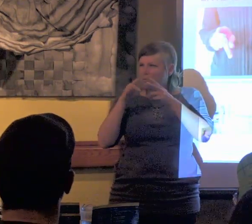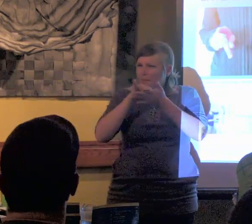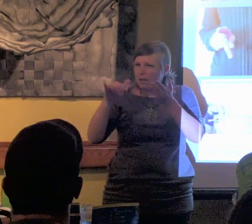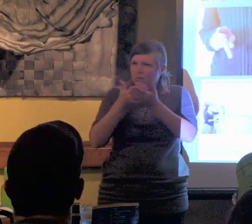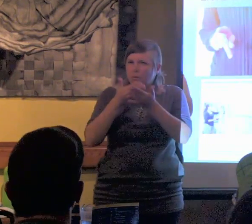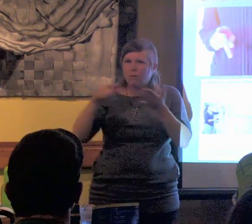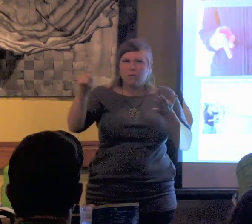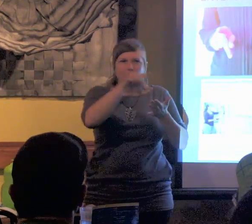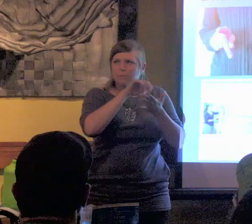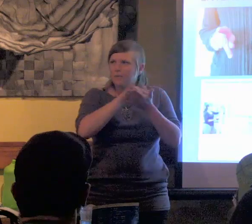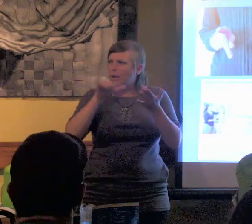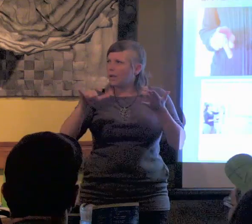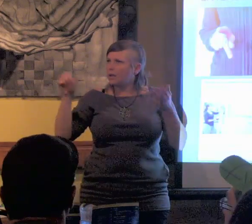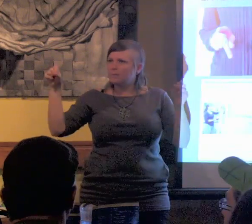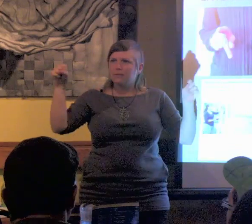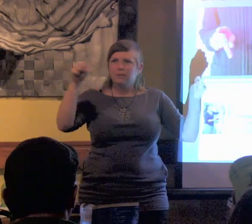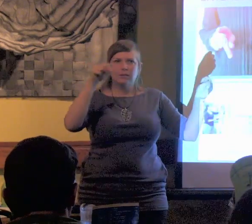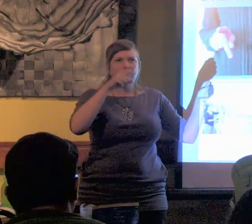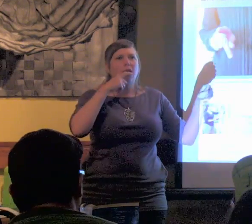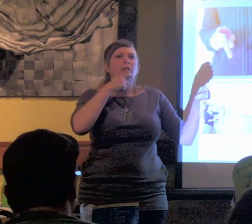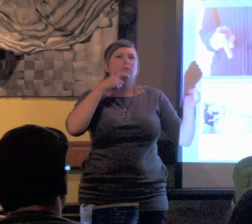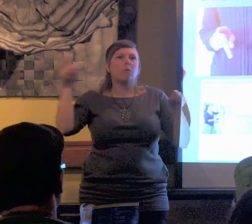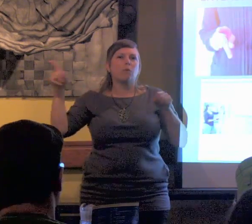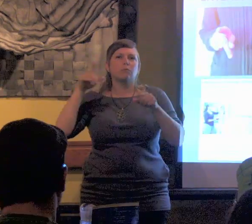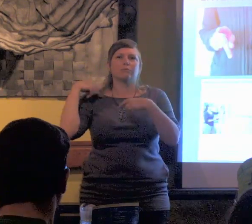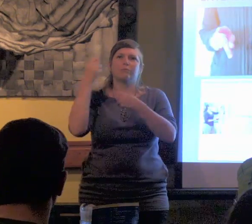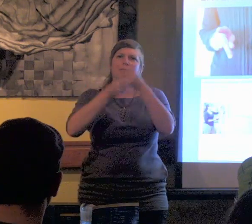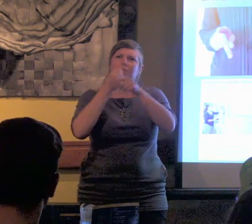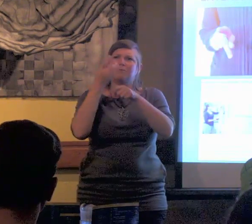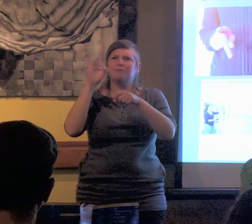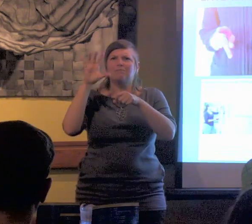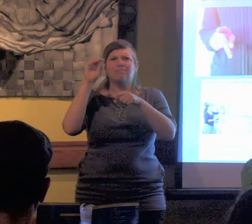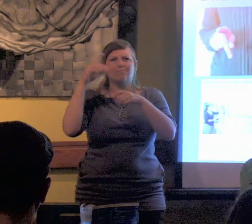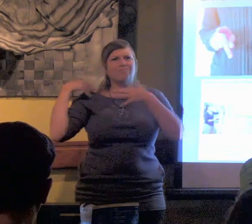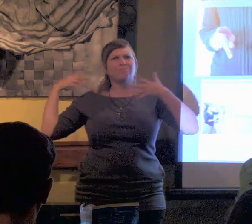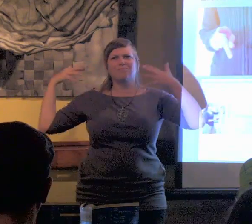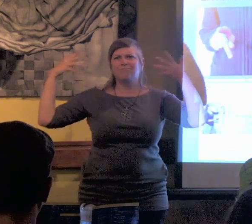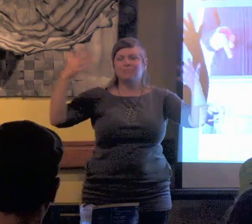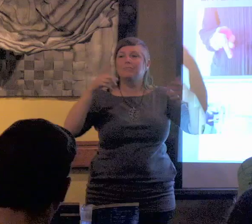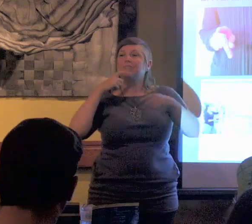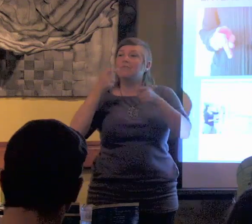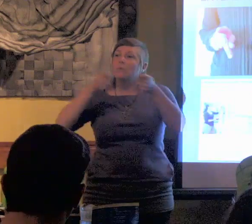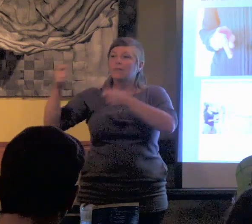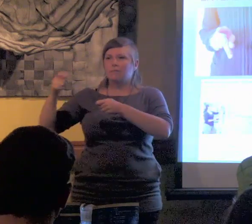Donc, une situation, est-ce que vous connaissez l'Institut Mekai à Montréal? Donc, les gens connaissent, donc c'est un milieu qui